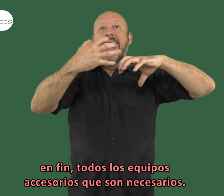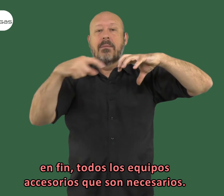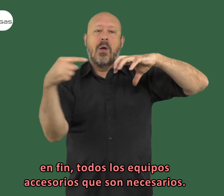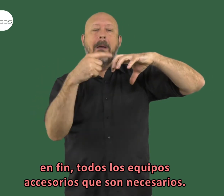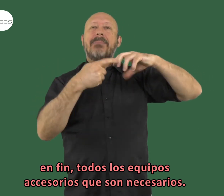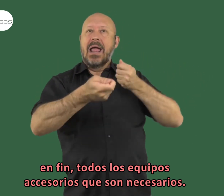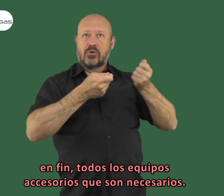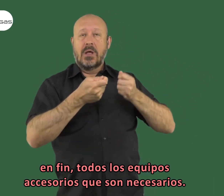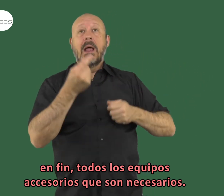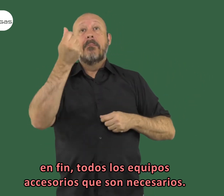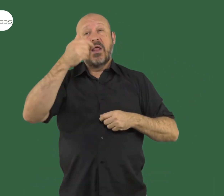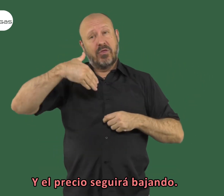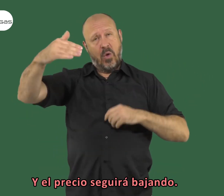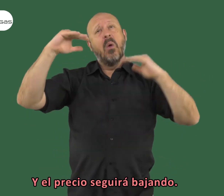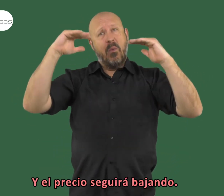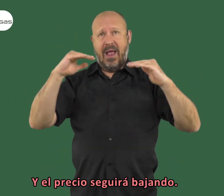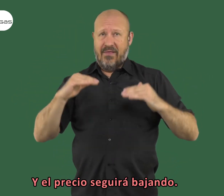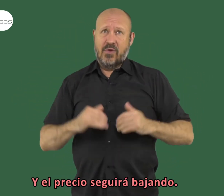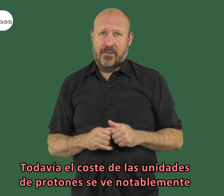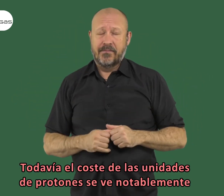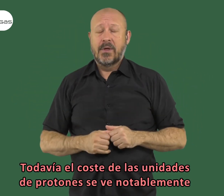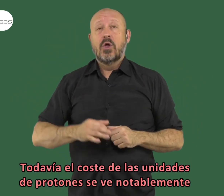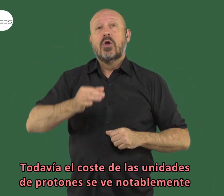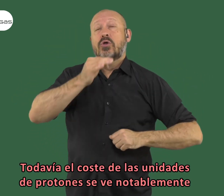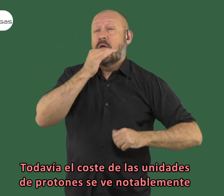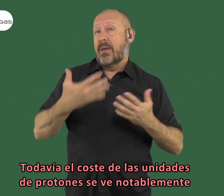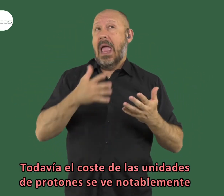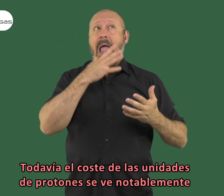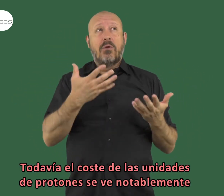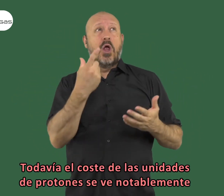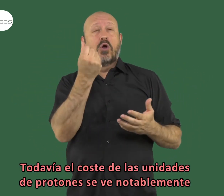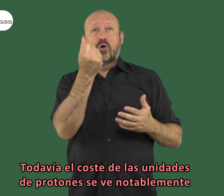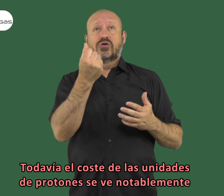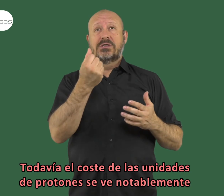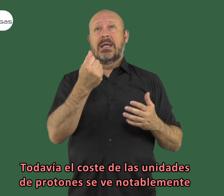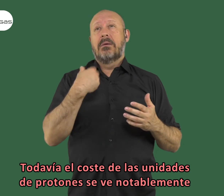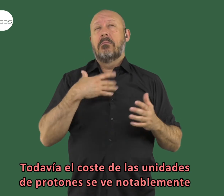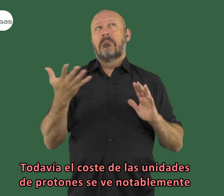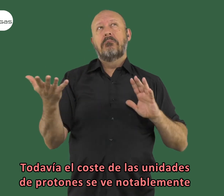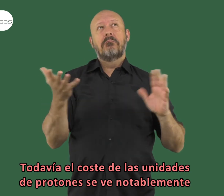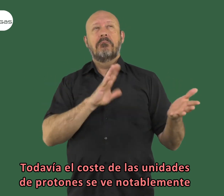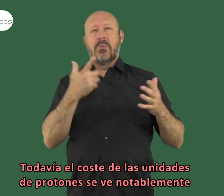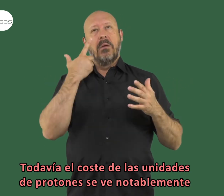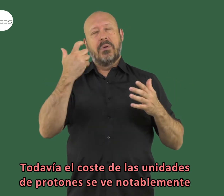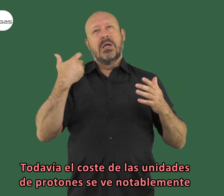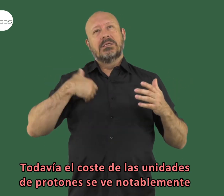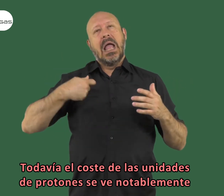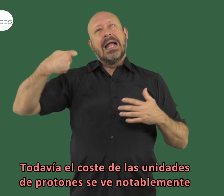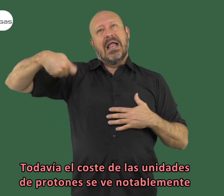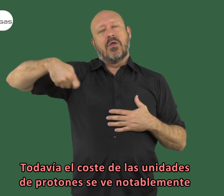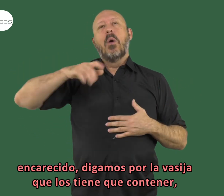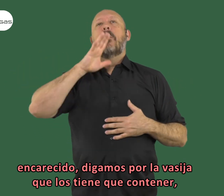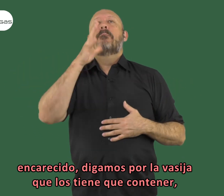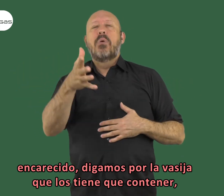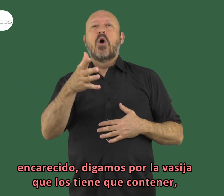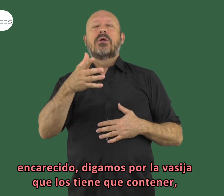accesorios que son necesarios. Y el precio seguirá bajando. Todavía el coste de las unidades de protones se ve